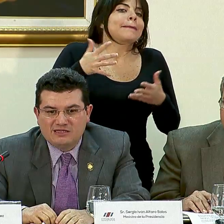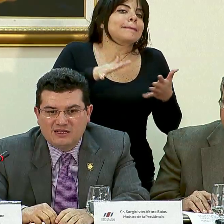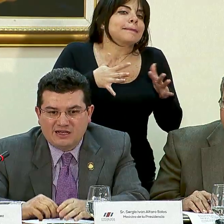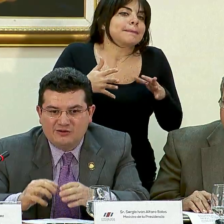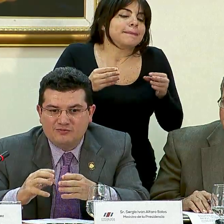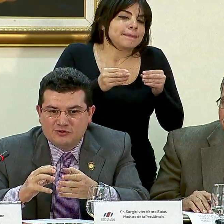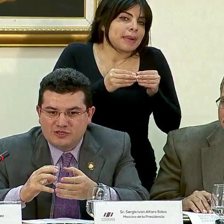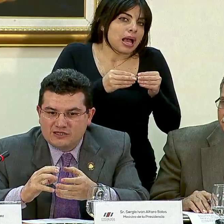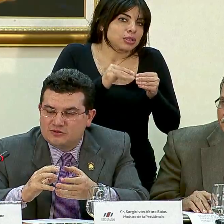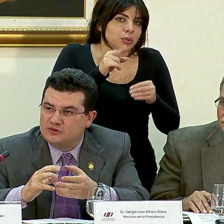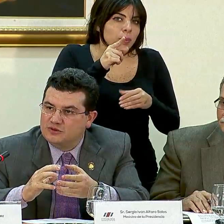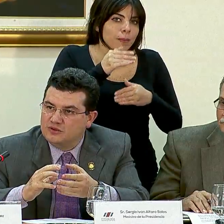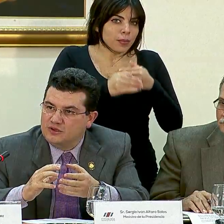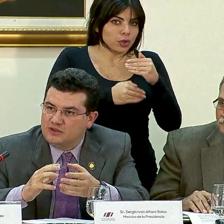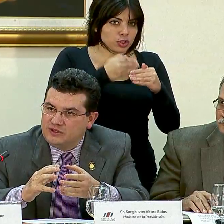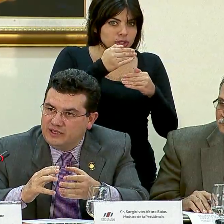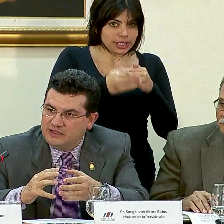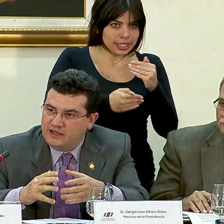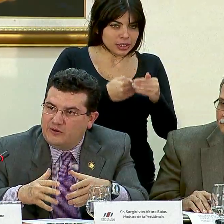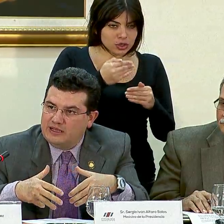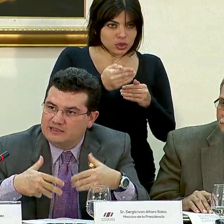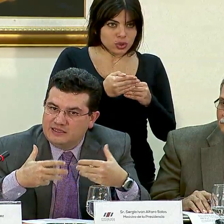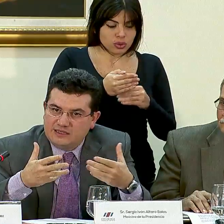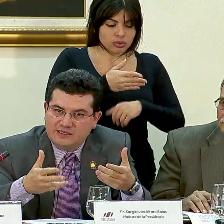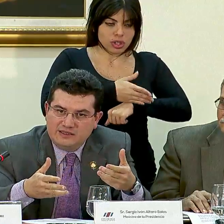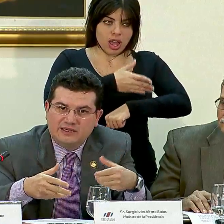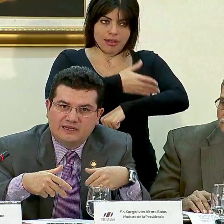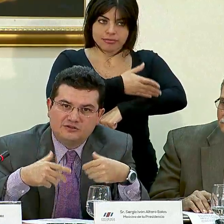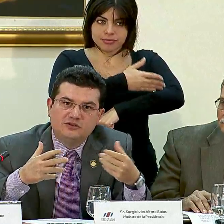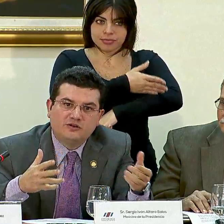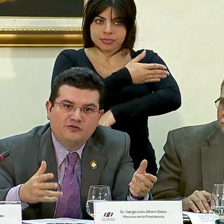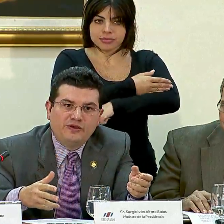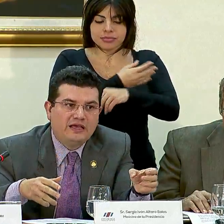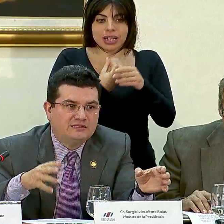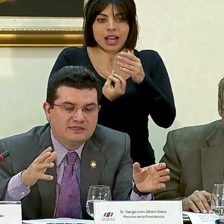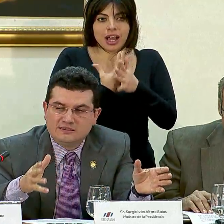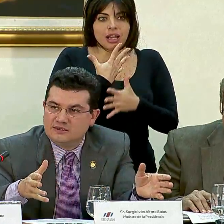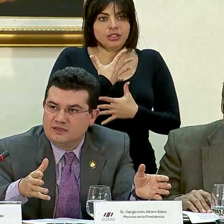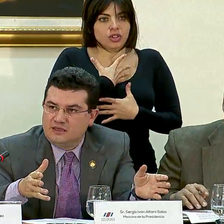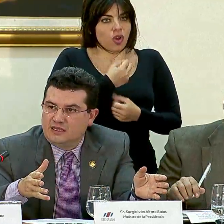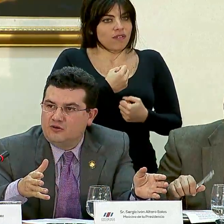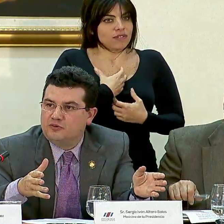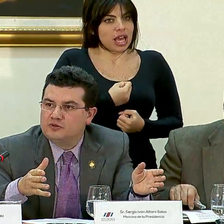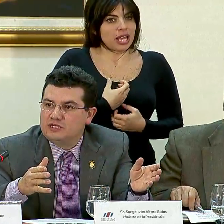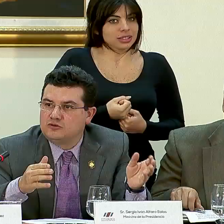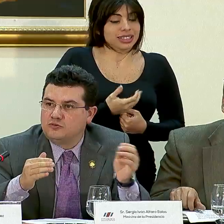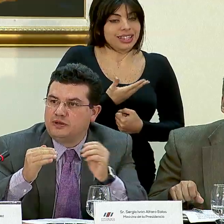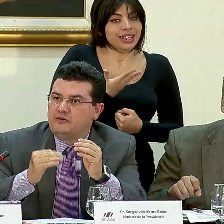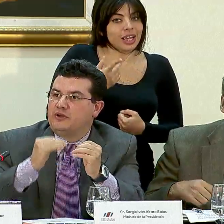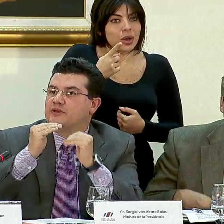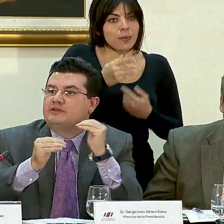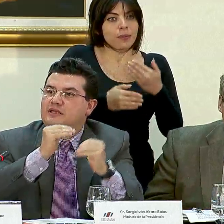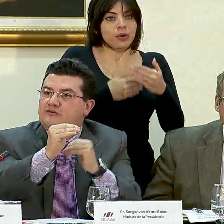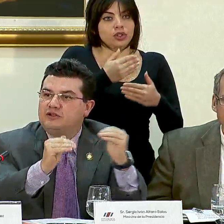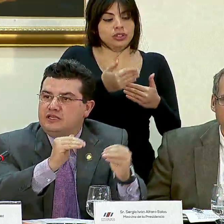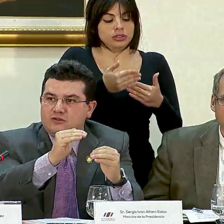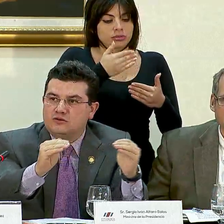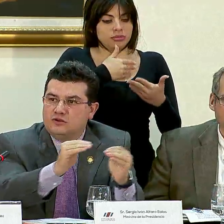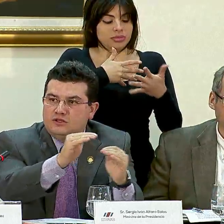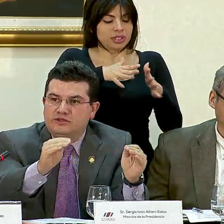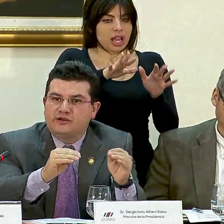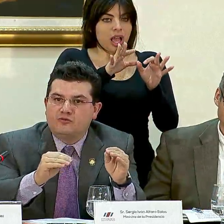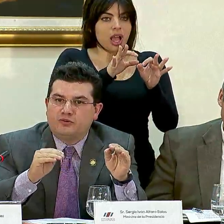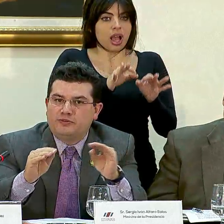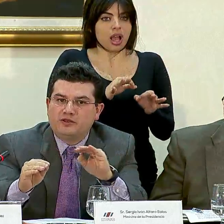se parece más a un proceso de avance y de creación de confianzas que a un proceso previamente